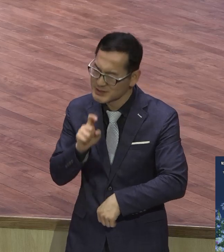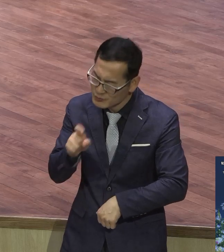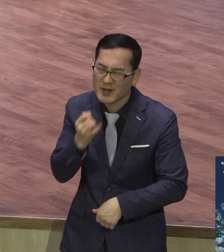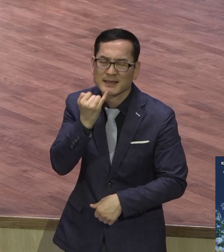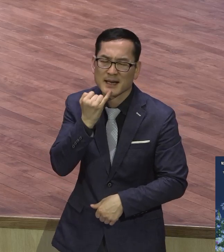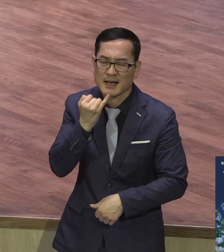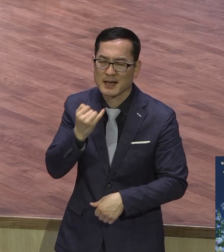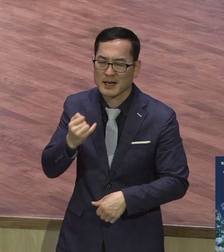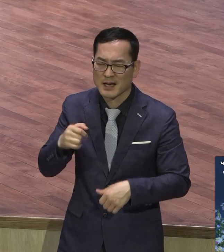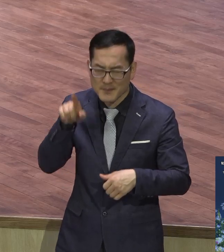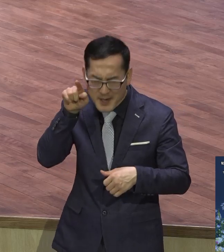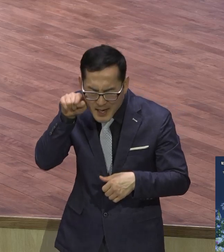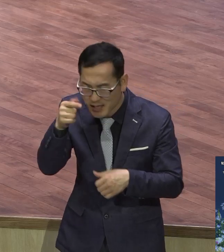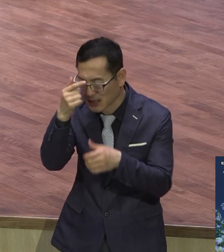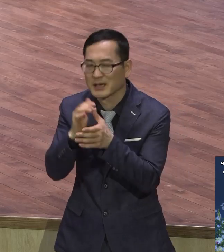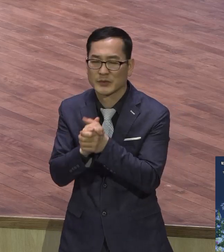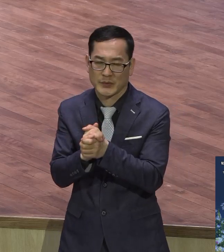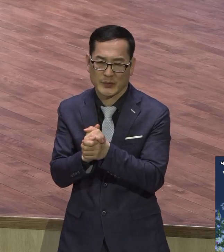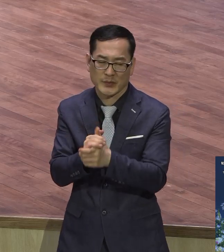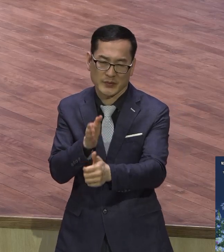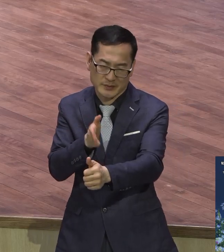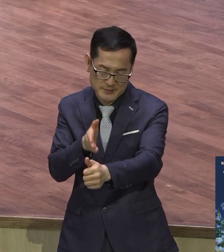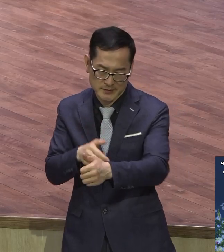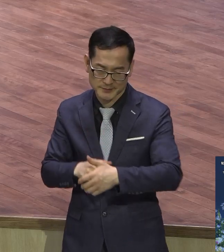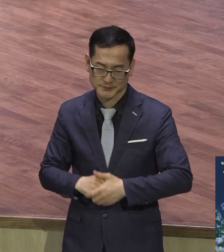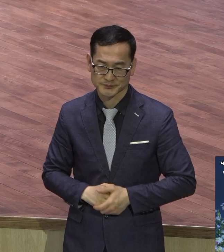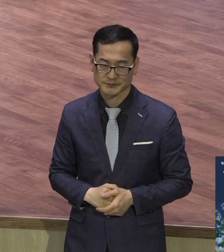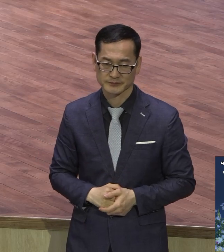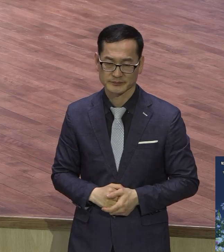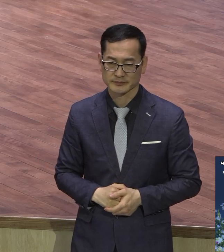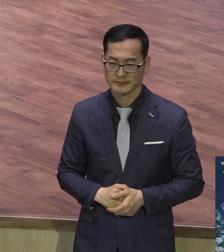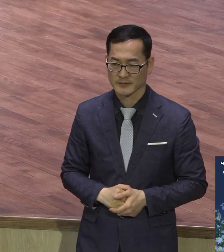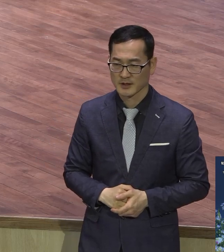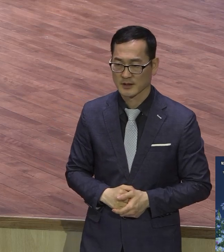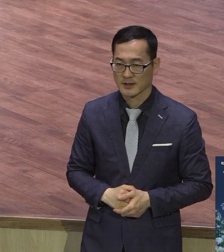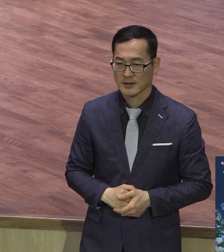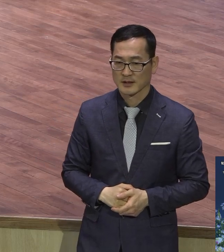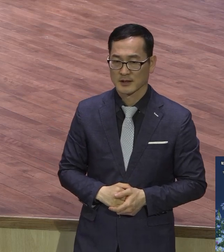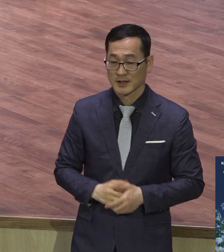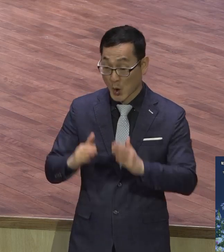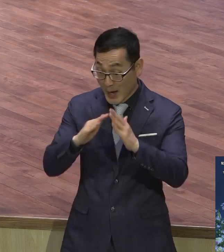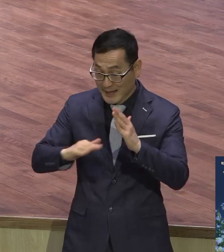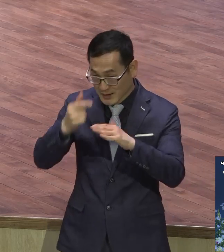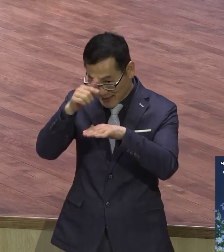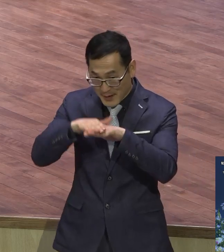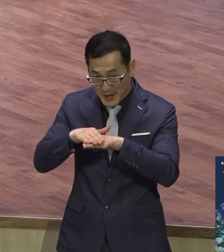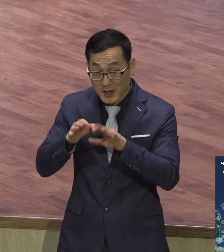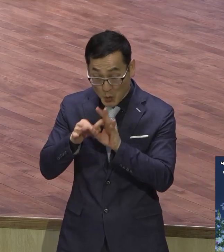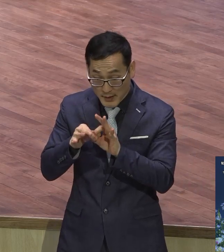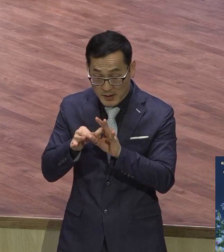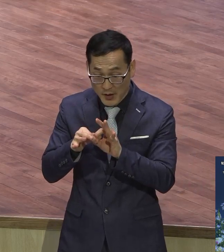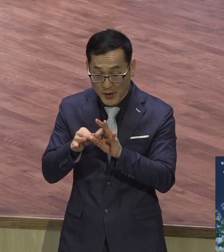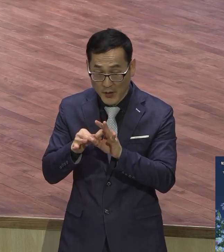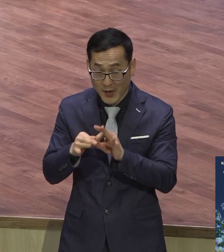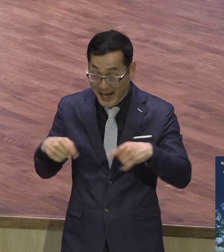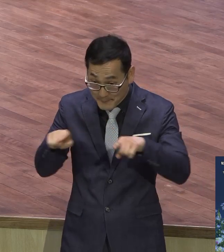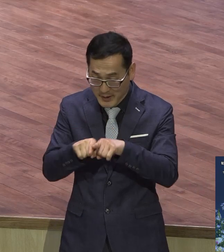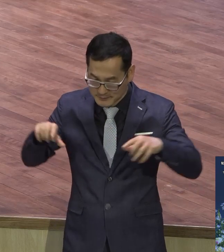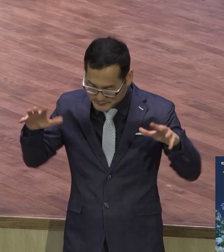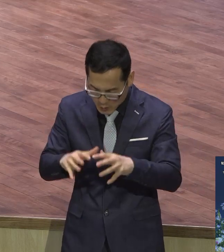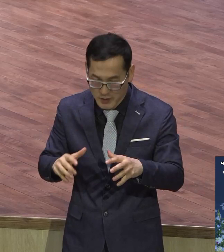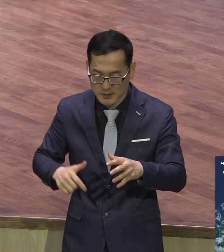하나님 단 5분이라도 하나 할 때 진심으로 기도해보죠. 그리고 가정 예배 드리면서 입으로 이게 통성